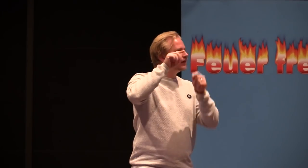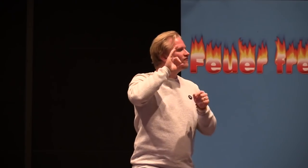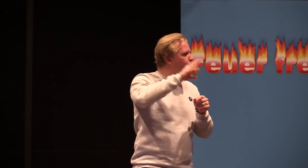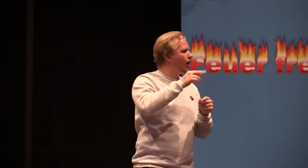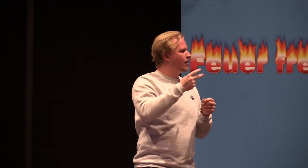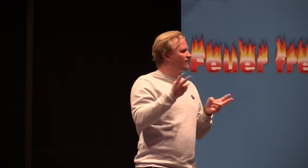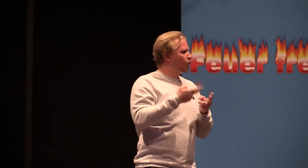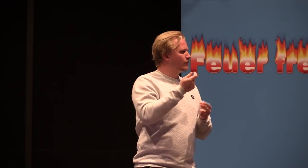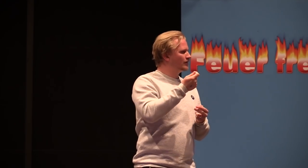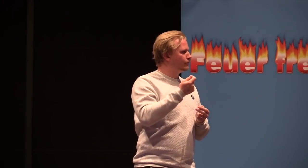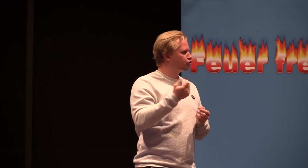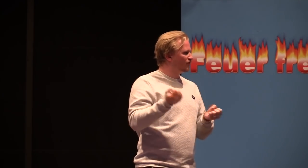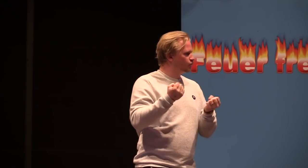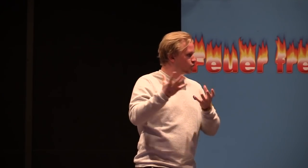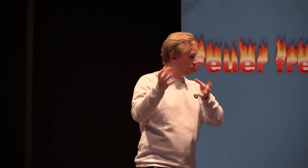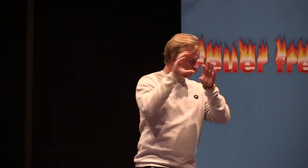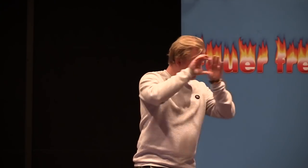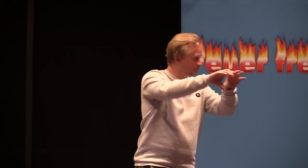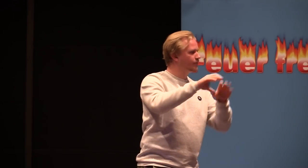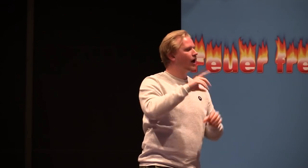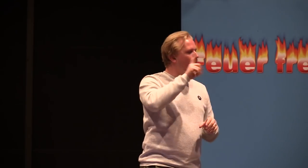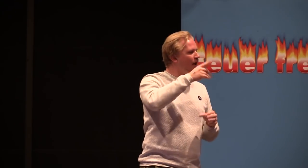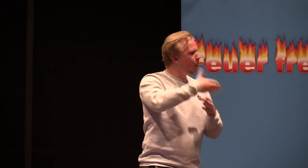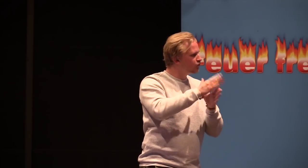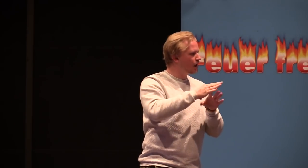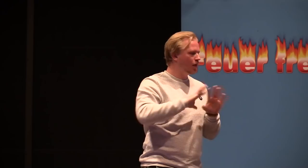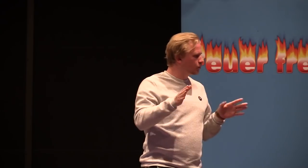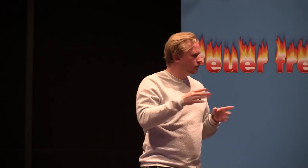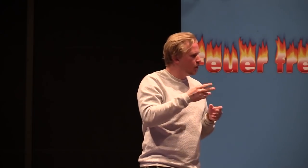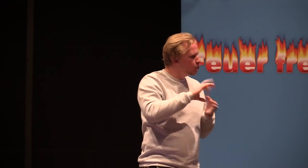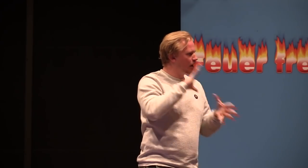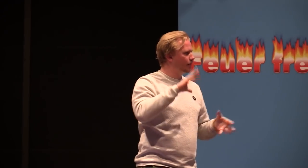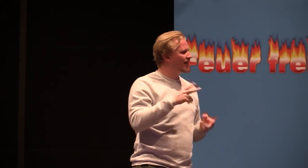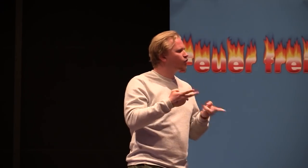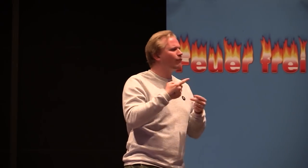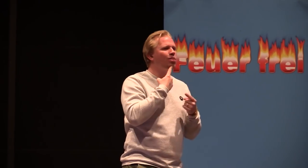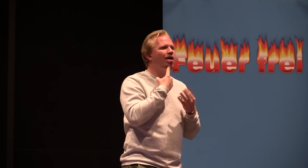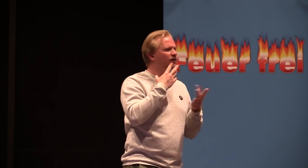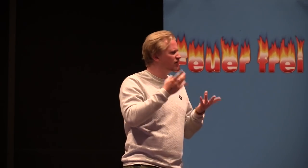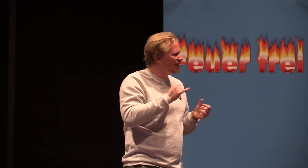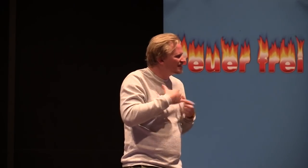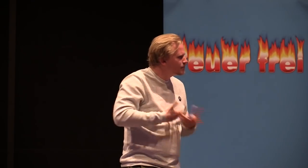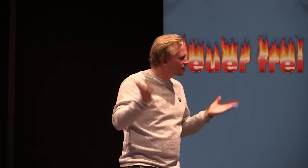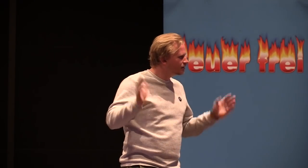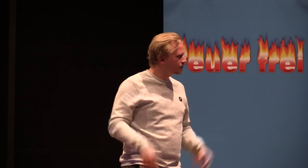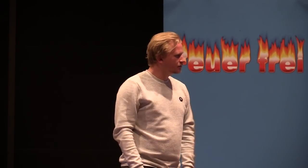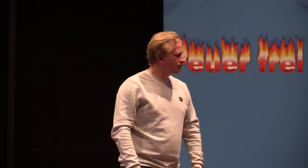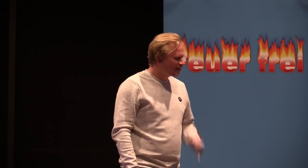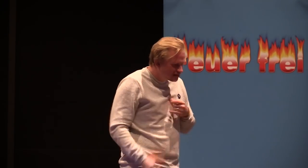Also es muss doch auch irgendwie einen Topf geben, der dann speziell für irgendwelche Bereiche